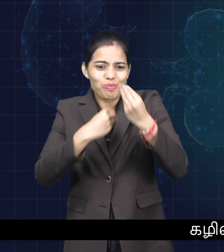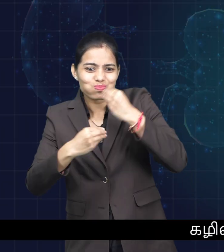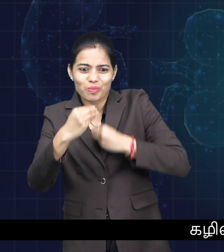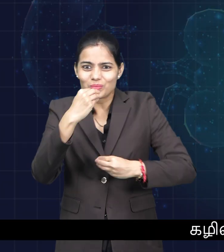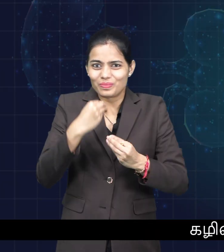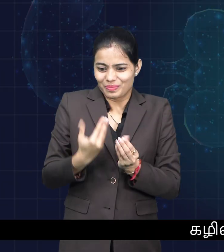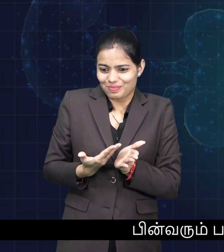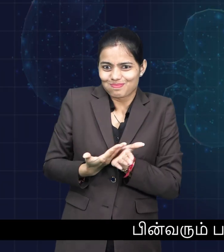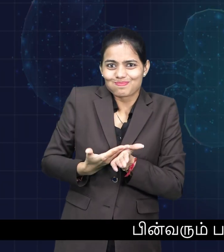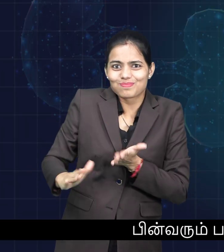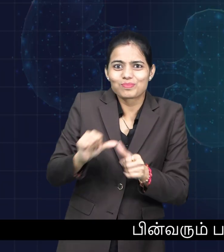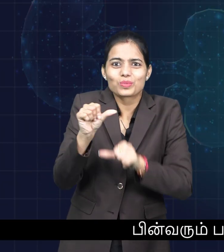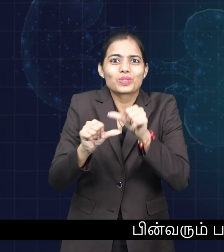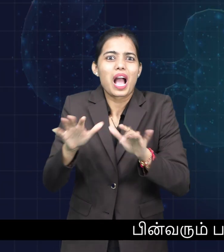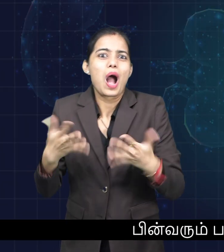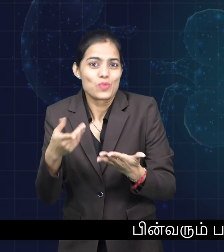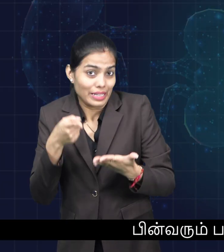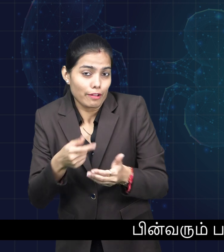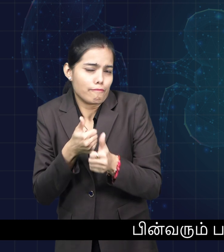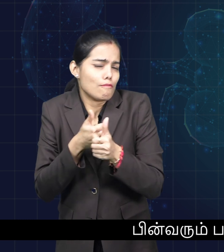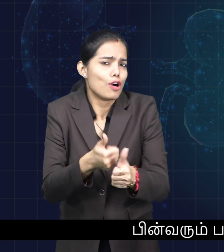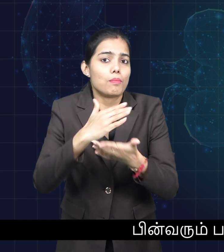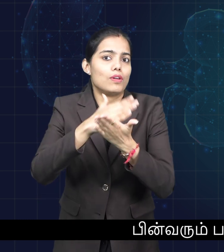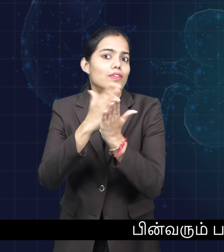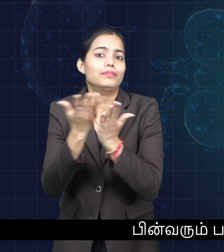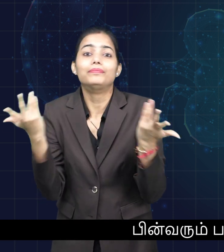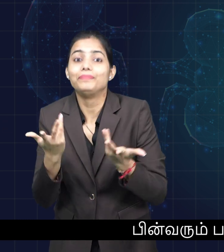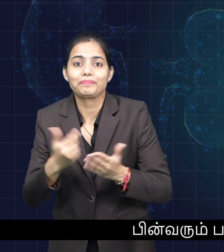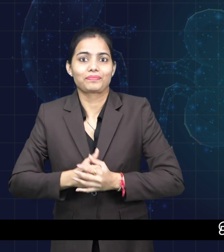கழிவு நீக்க மண்டலம் பின்வரும் பாகங்களை கொண்டது: